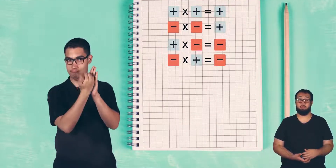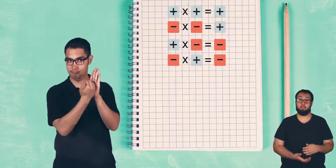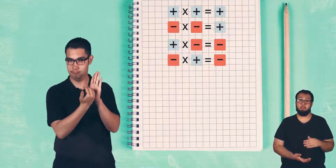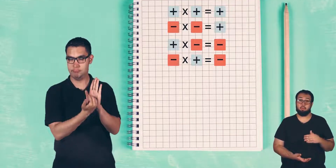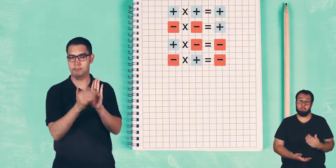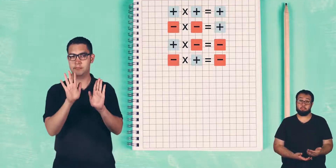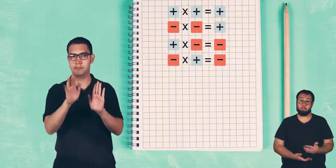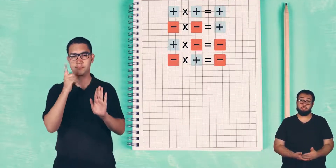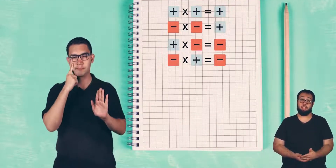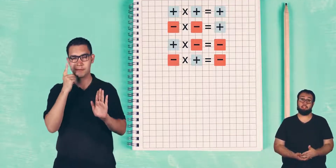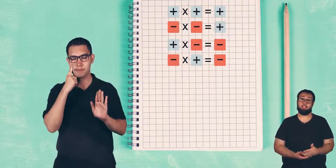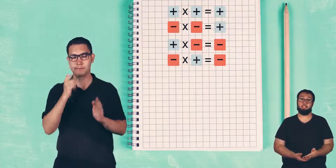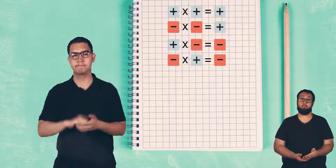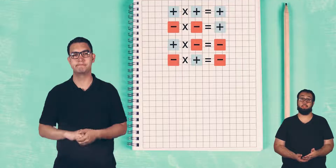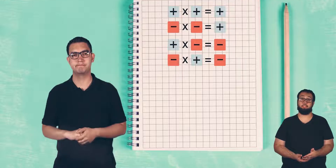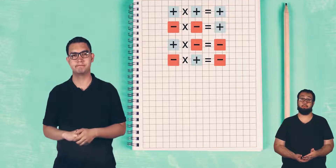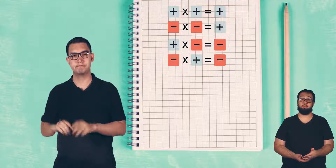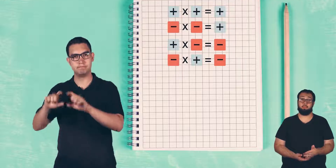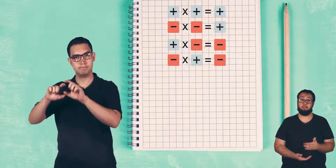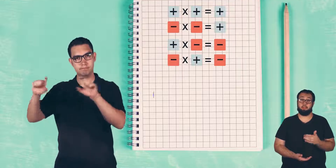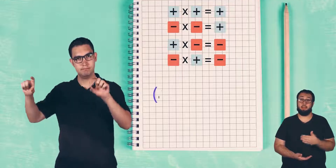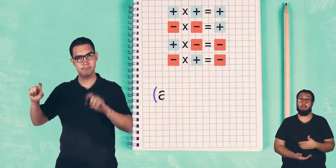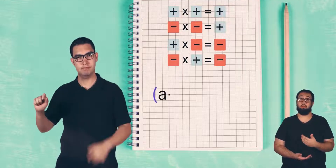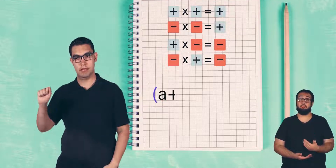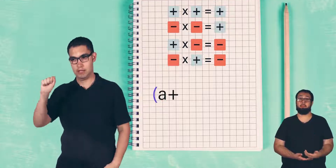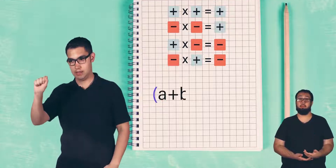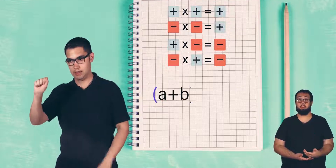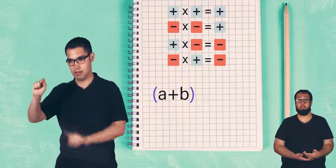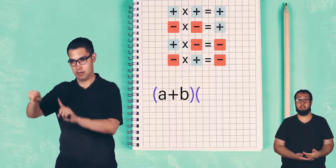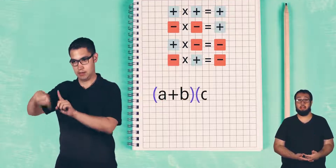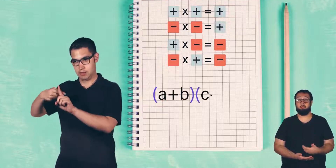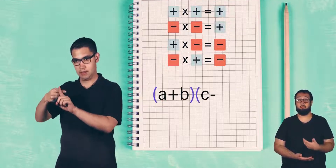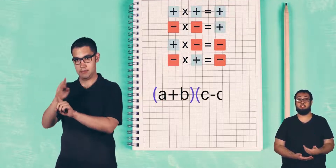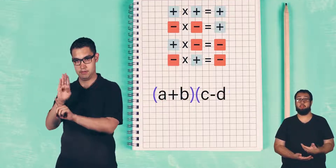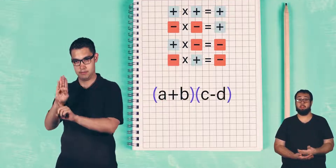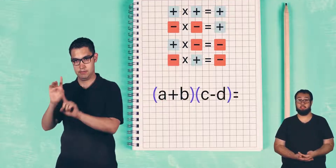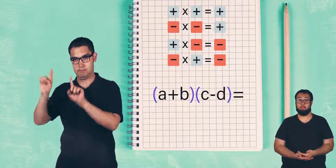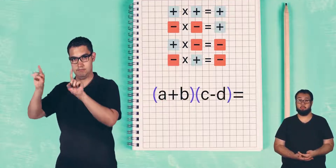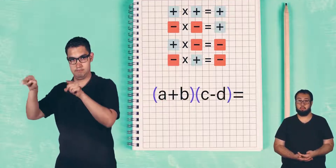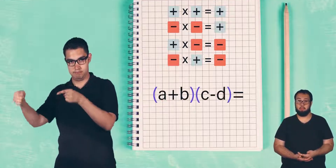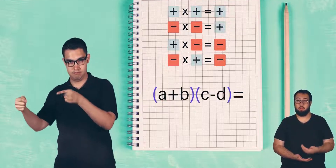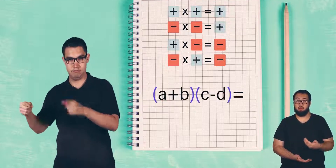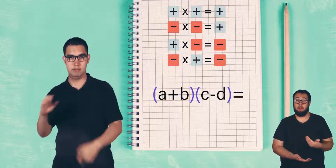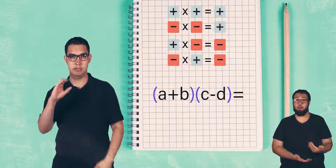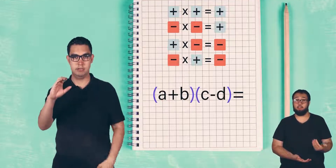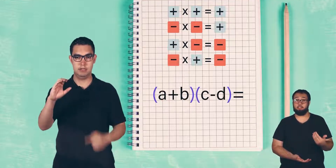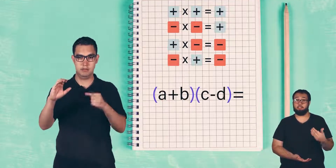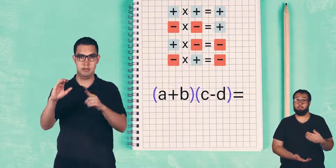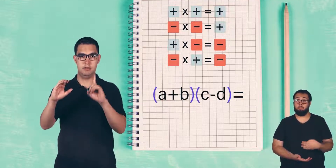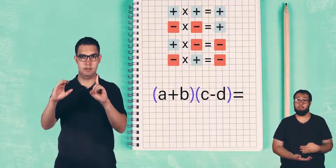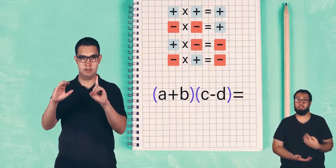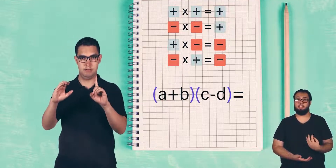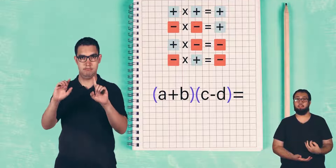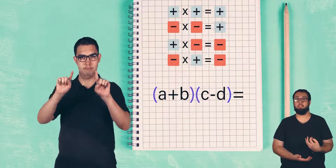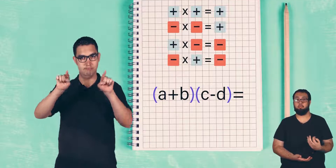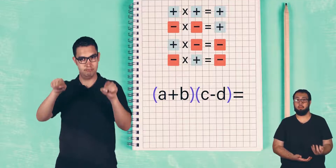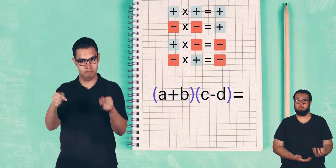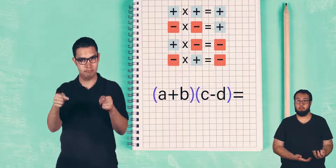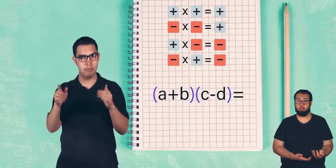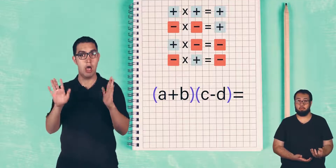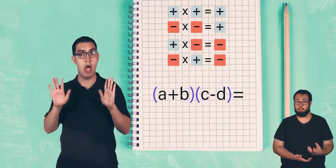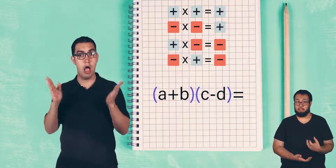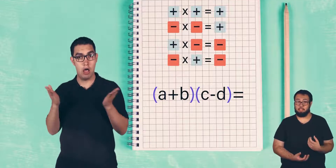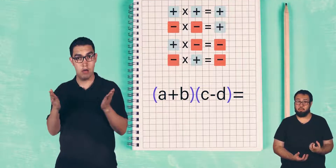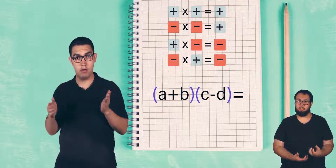operações. Vamos considerar a seguinte operação: A mais B multiplicado por C menos D. Agora, distribua os valores do